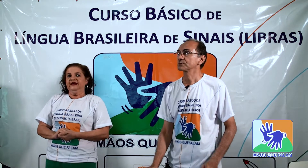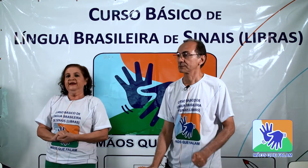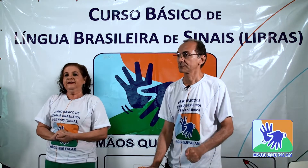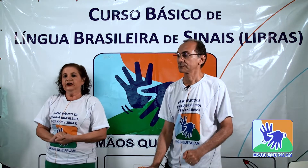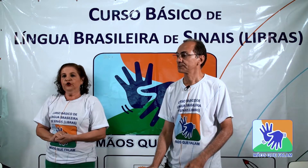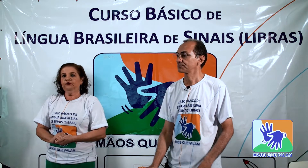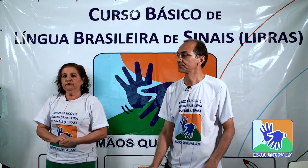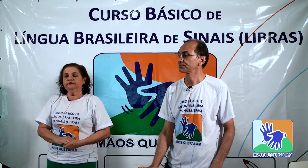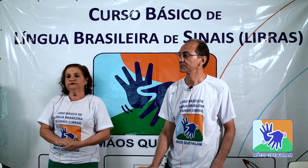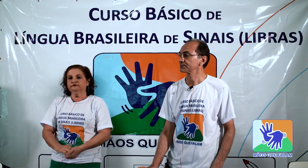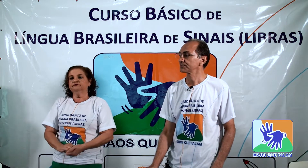Então,